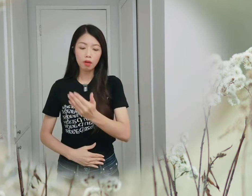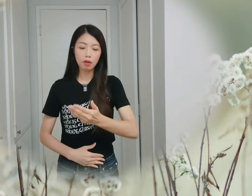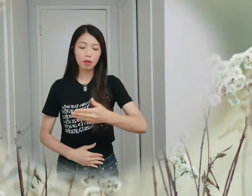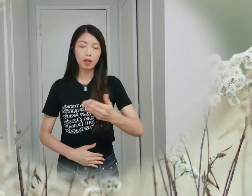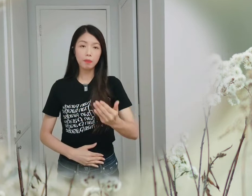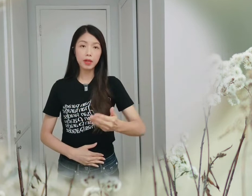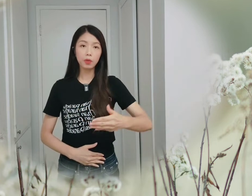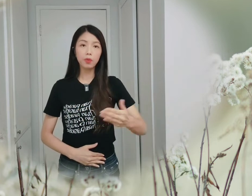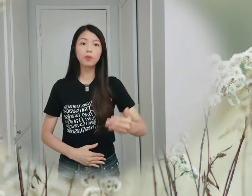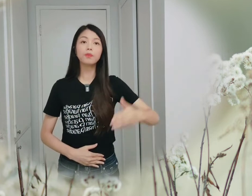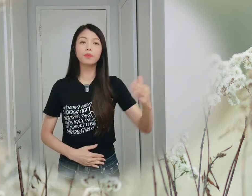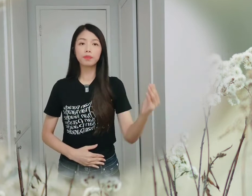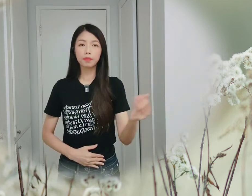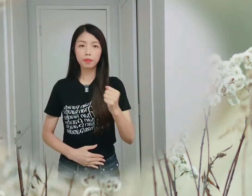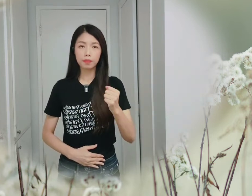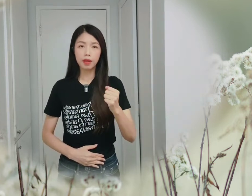보혈의 피로